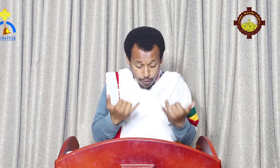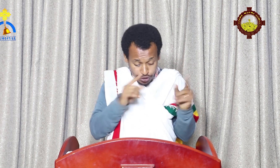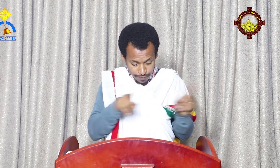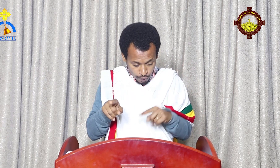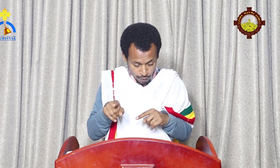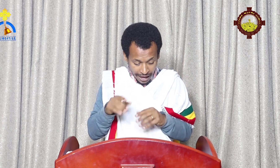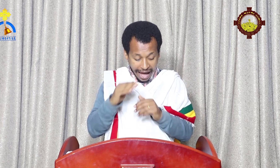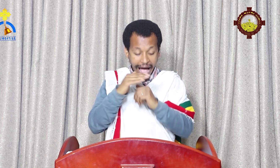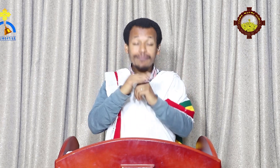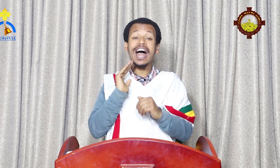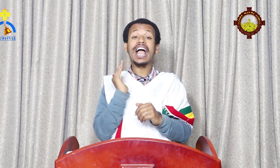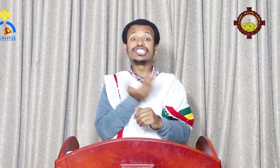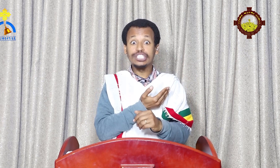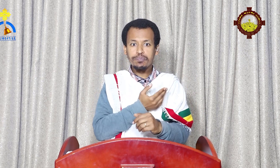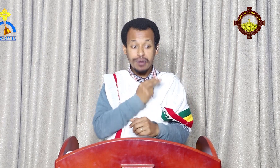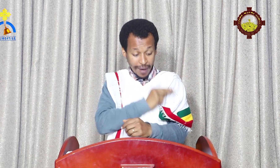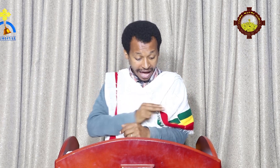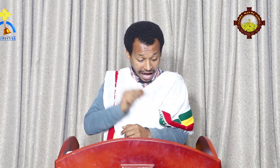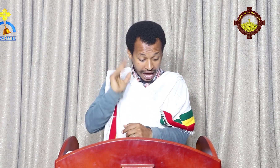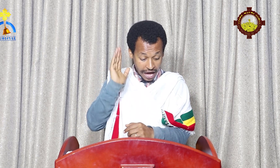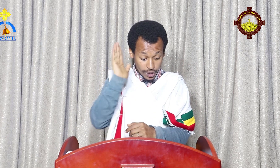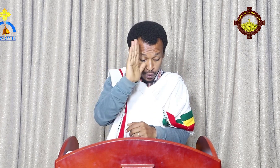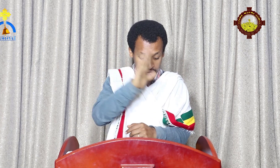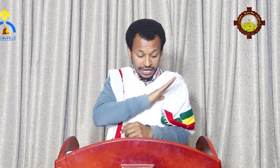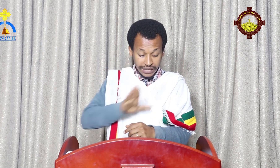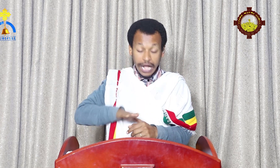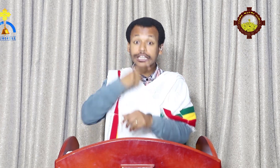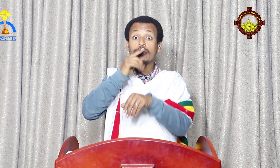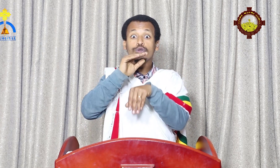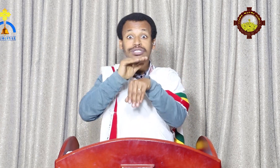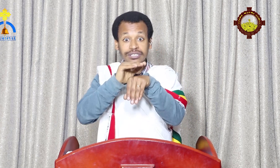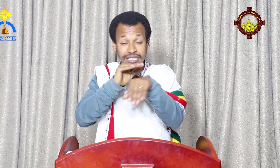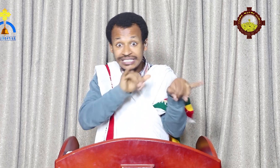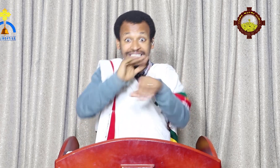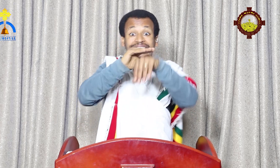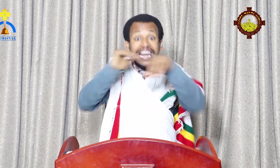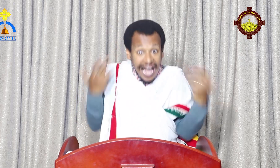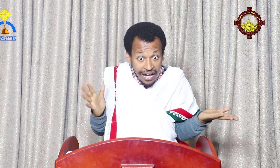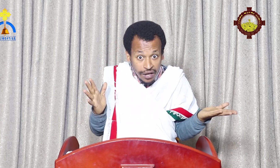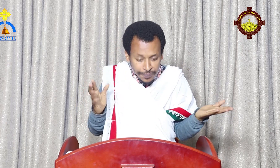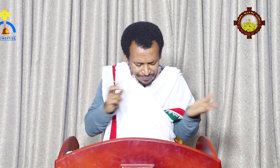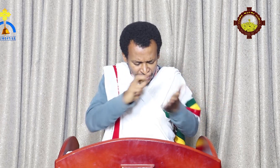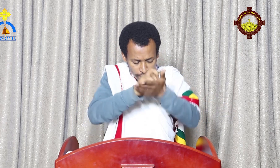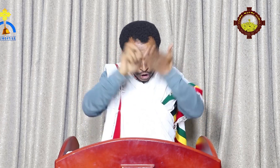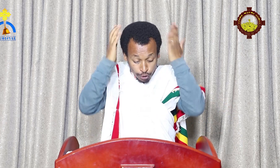አሁን ደግሞ አምላካችን በባህሪው ጌታ ተብሎ እንደተጠራ